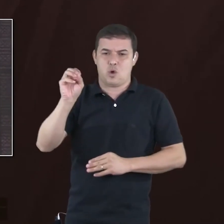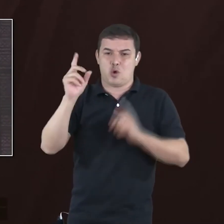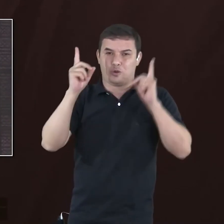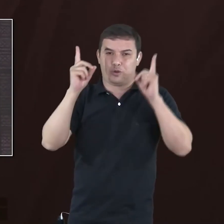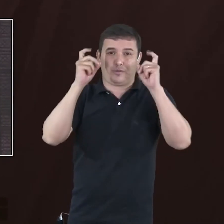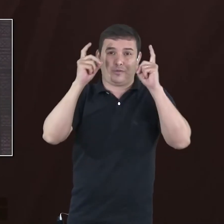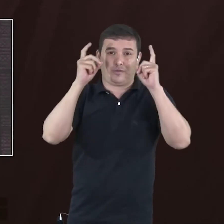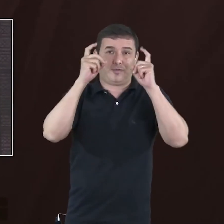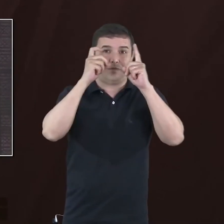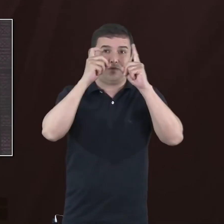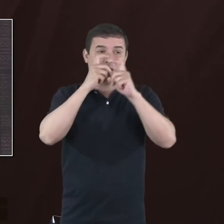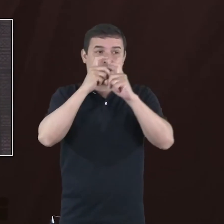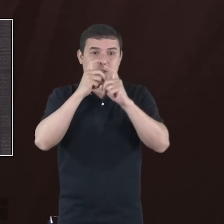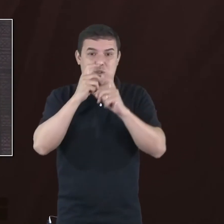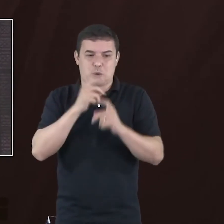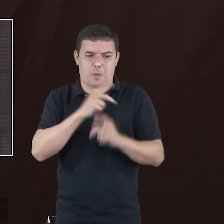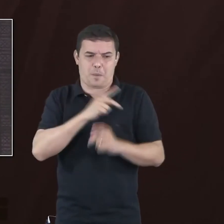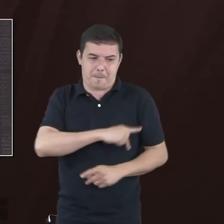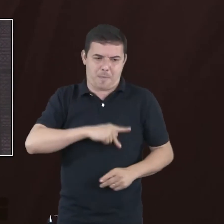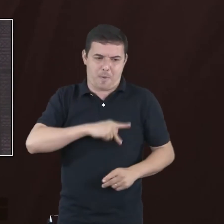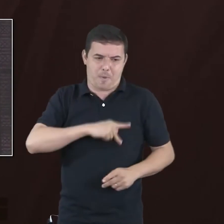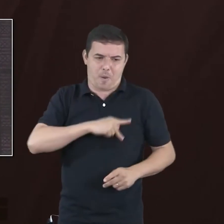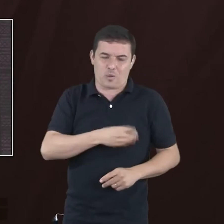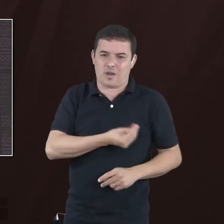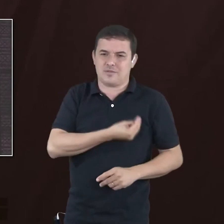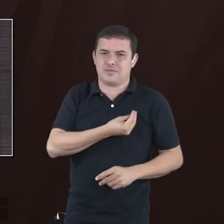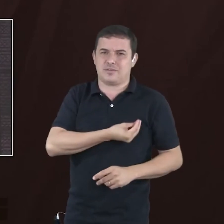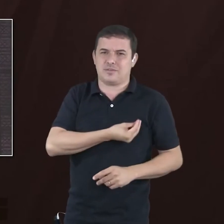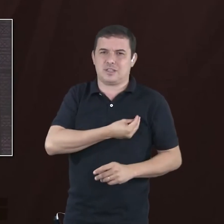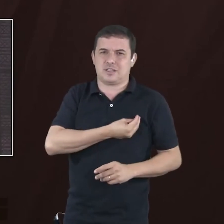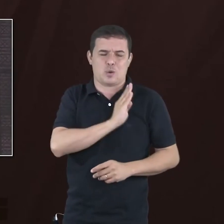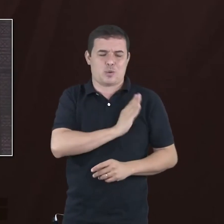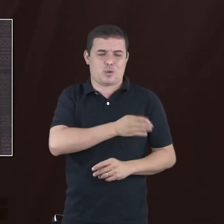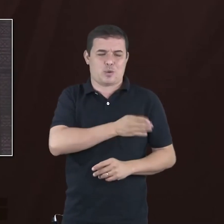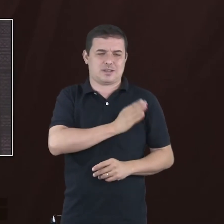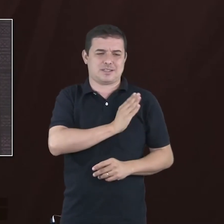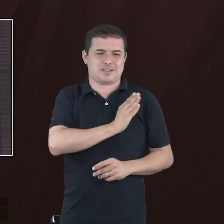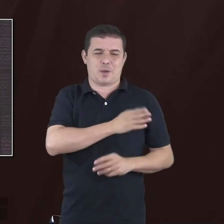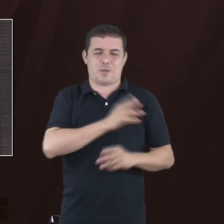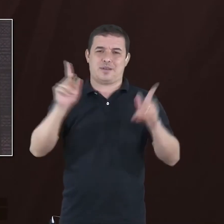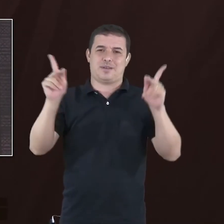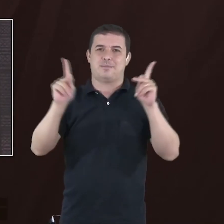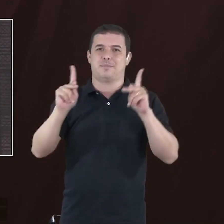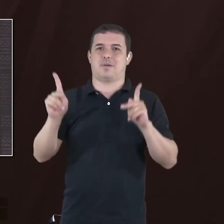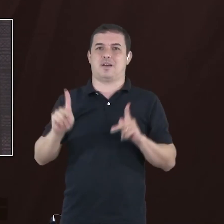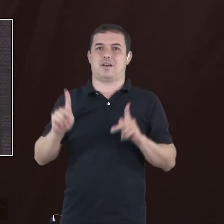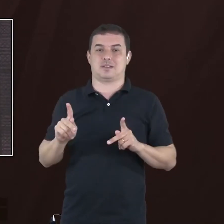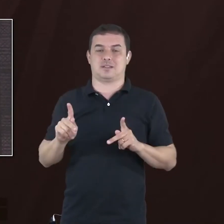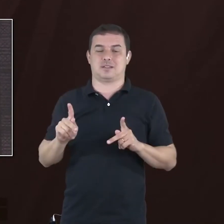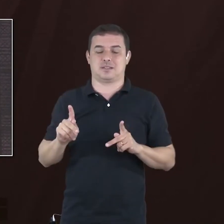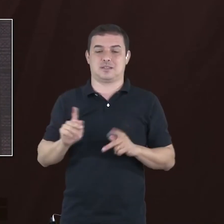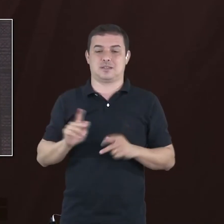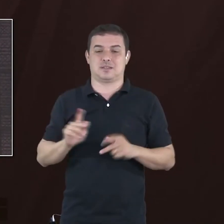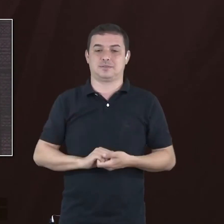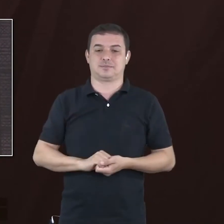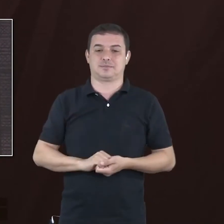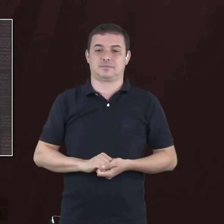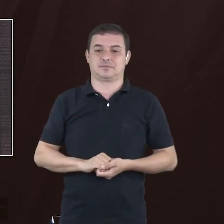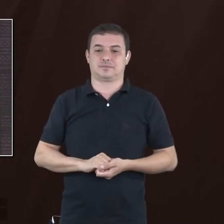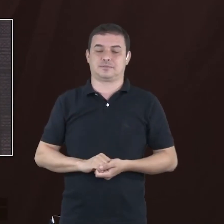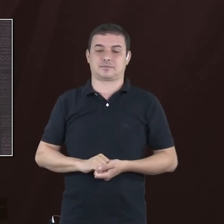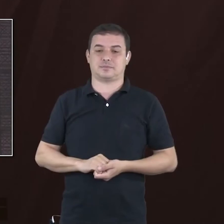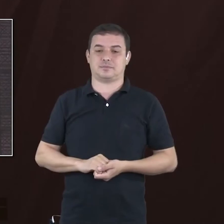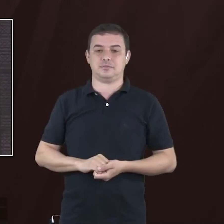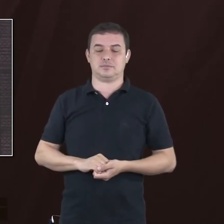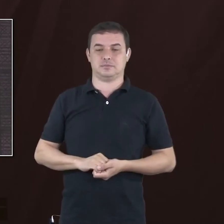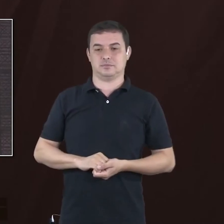apóstolo para confortar o seu coração. Erasto ficou em Corinto, quanto a Trófimo